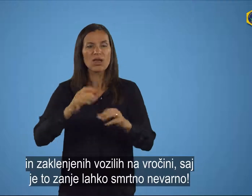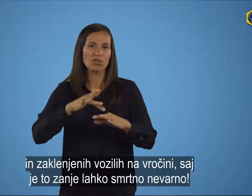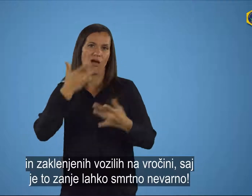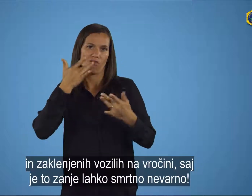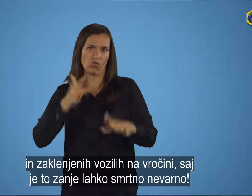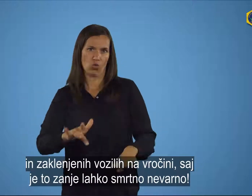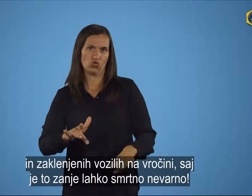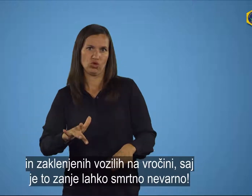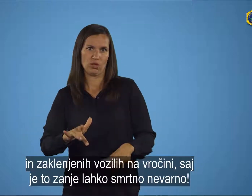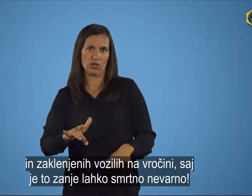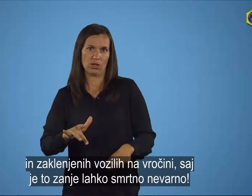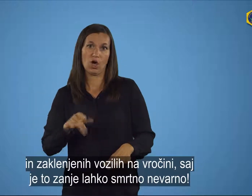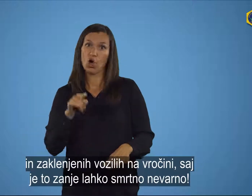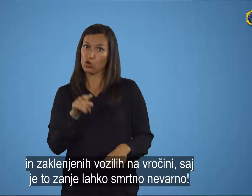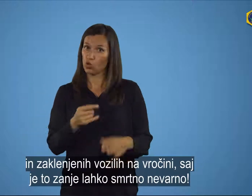nevarno.